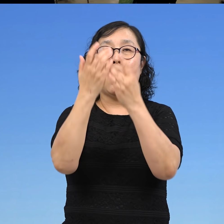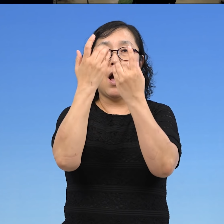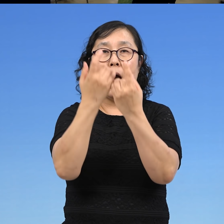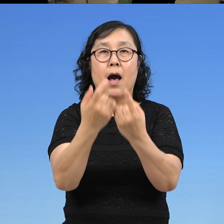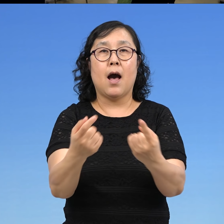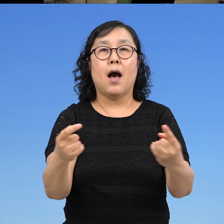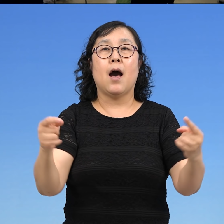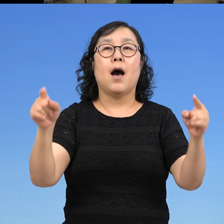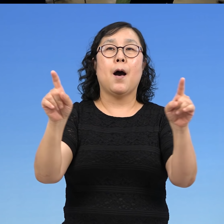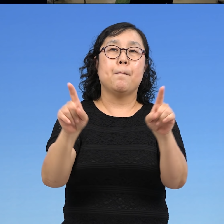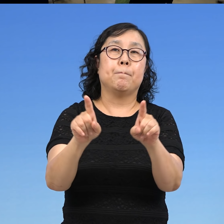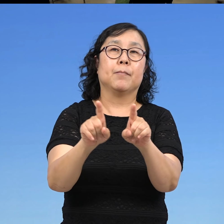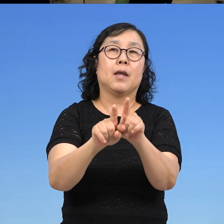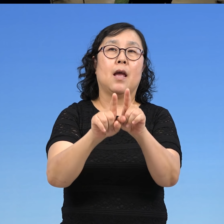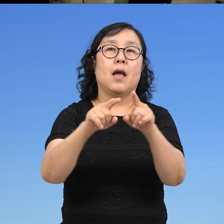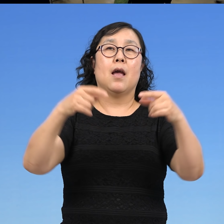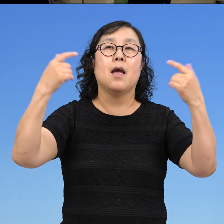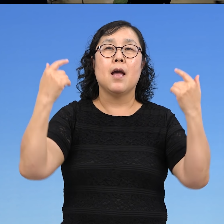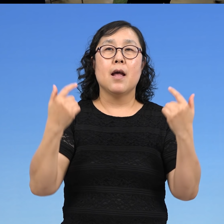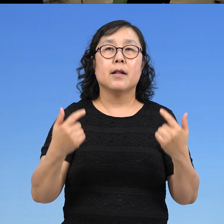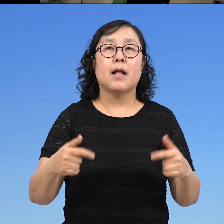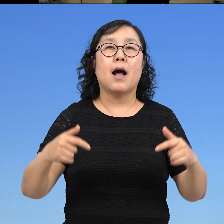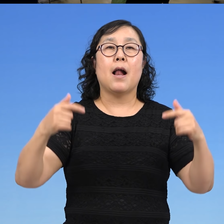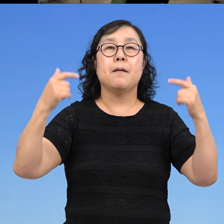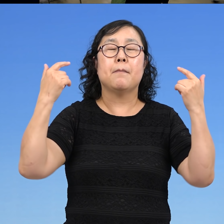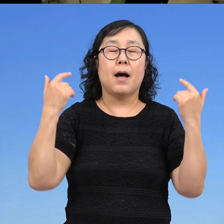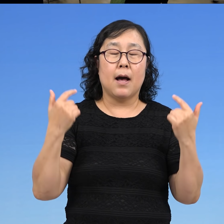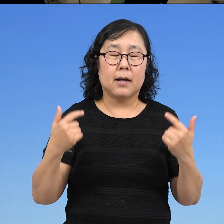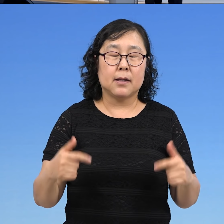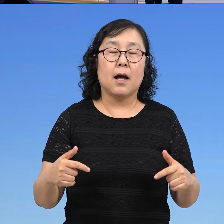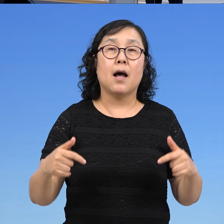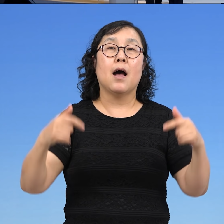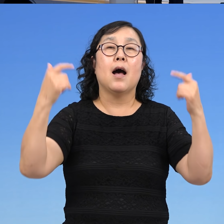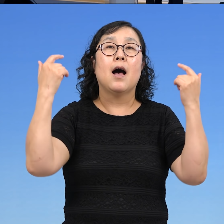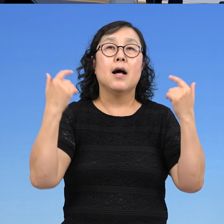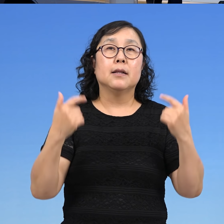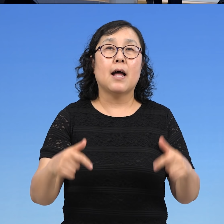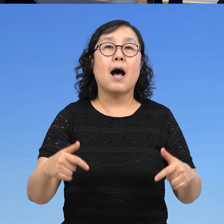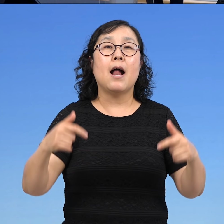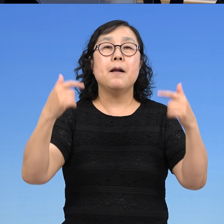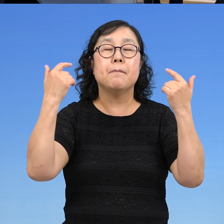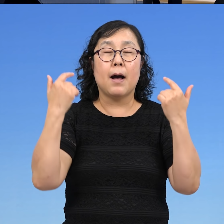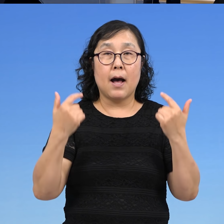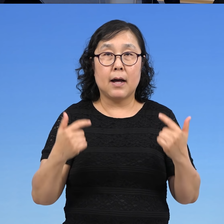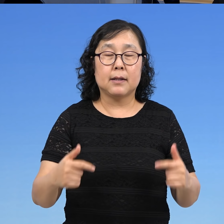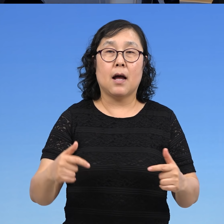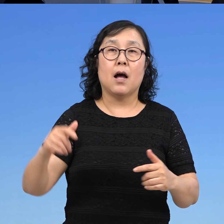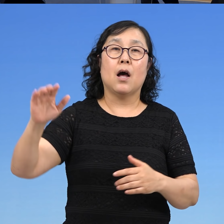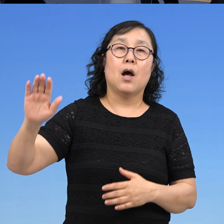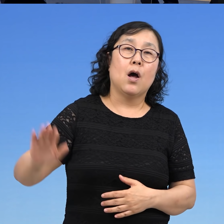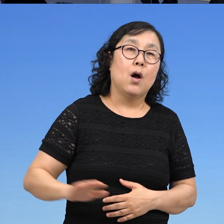추위에 순무 와 난 난 받아 말 토하다